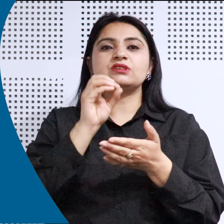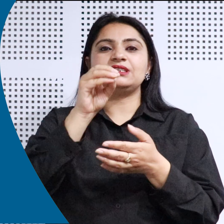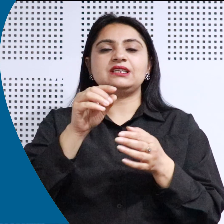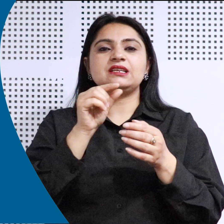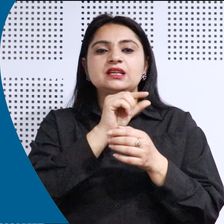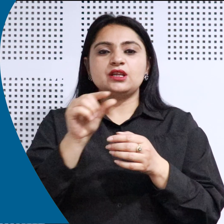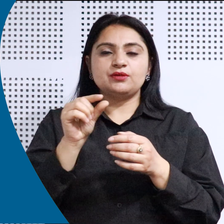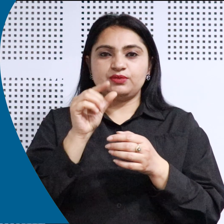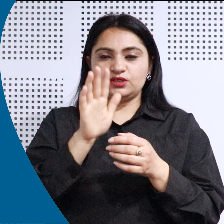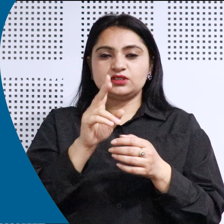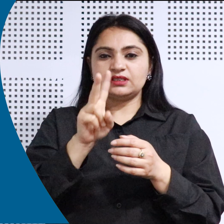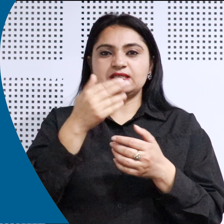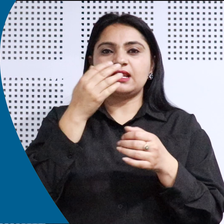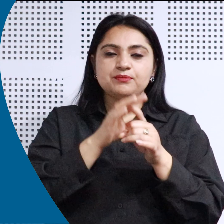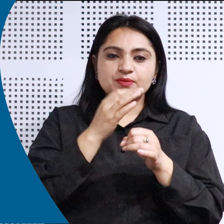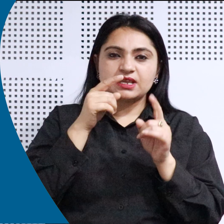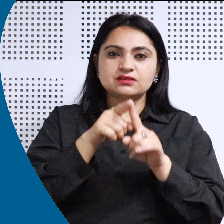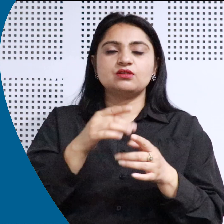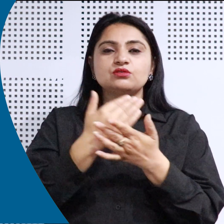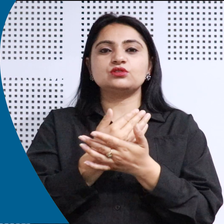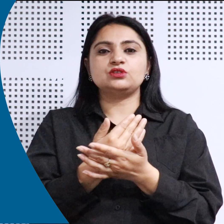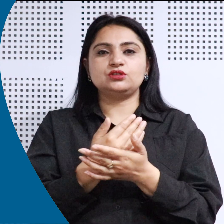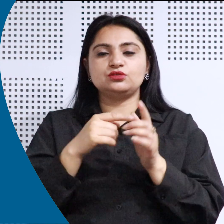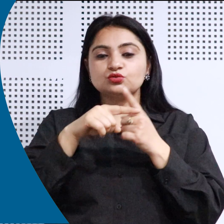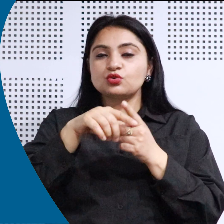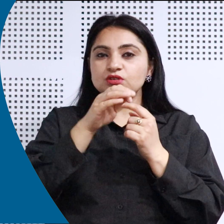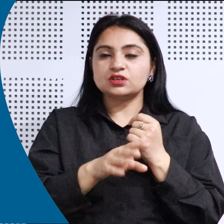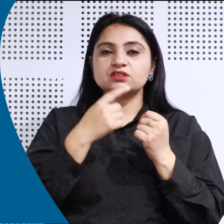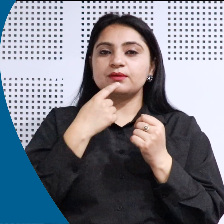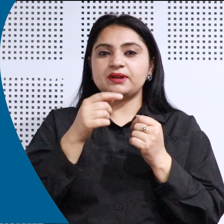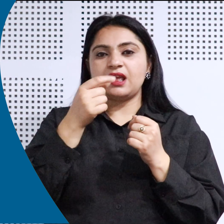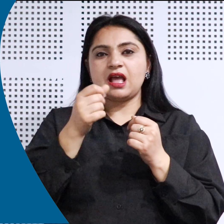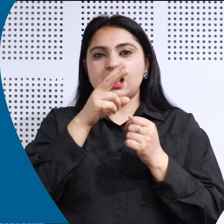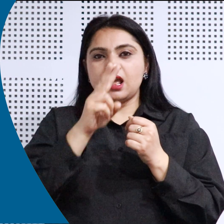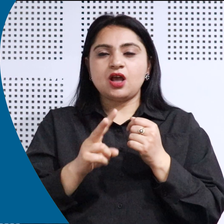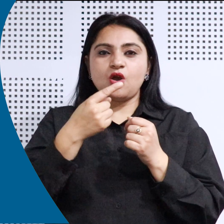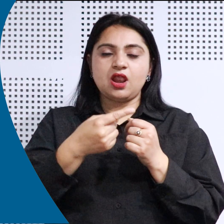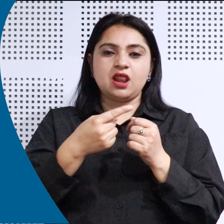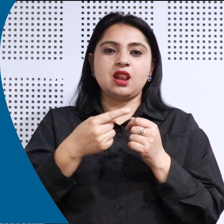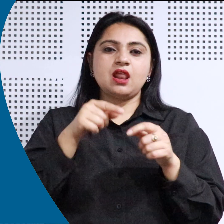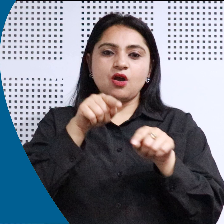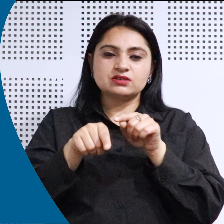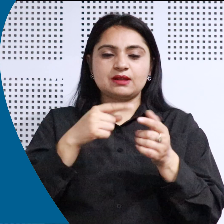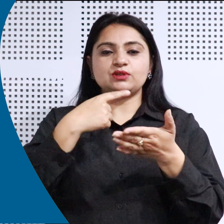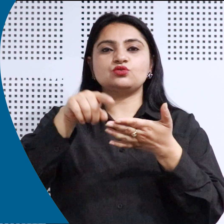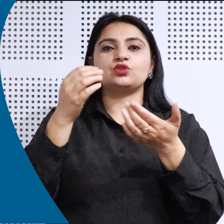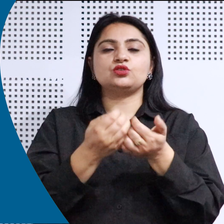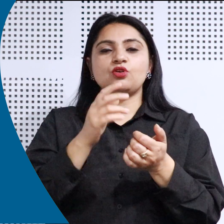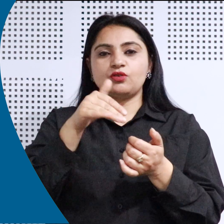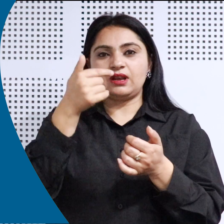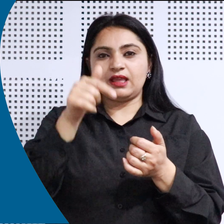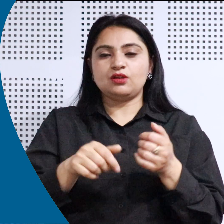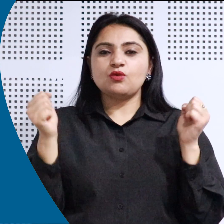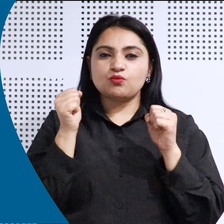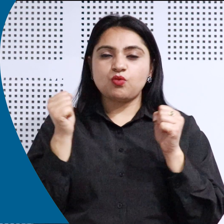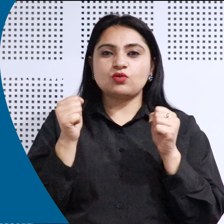चाहिँ व्यवसायसँग कसरी जोड्न सकिन्छ भन्ने विषयमा आर्थिक ऐनलाई असारमा स्वीकृत गरेको आर्थिक ऐनलाई चाहिँ हामीले अहिलेको यो